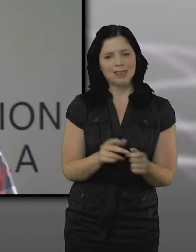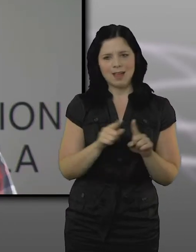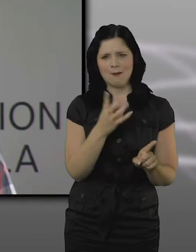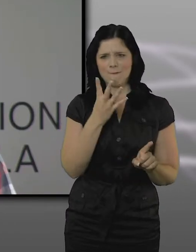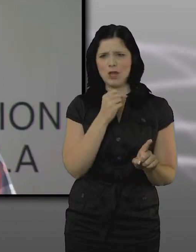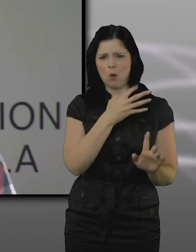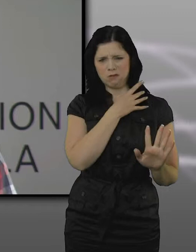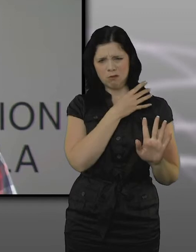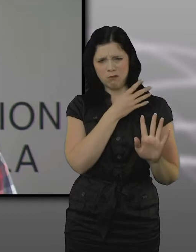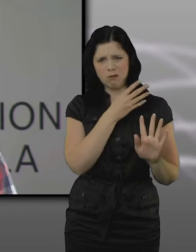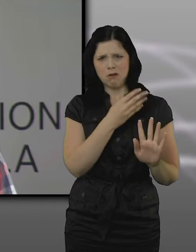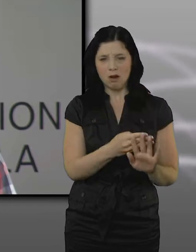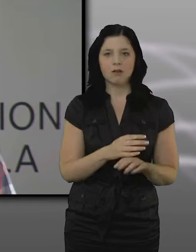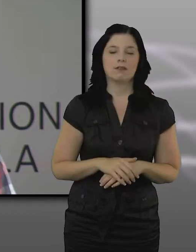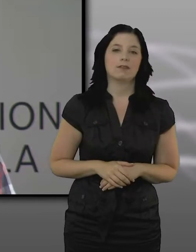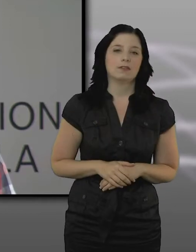4 år, känns det som.